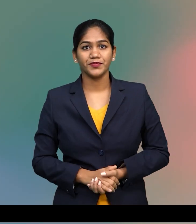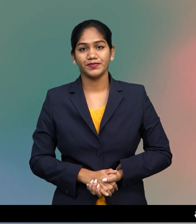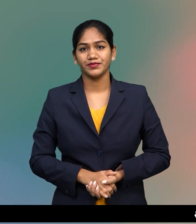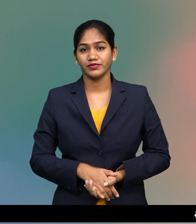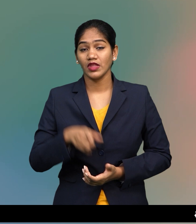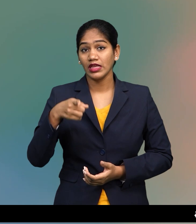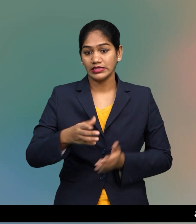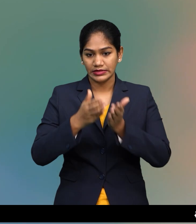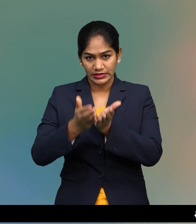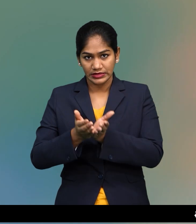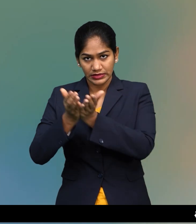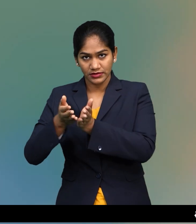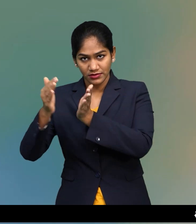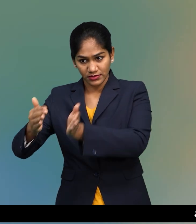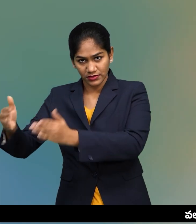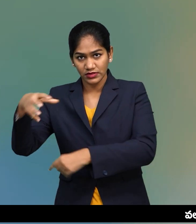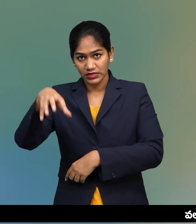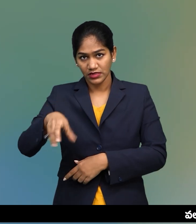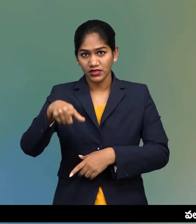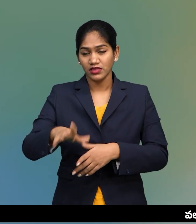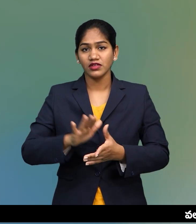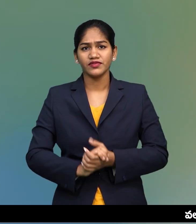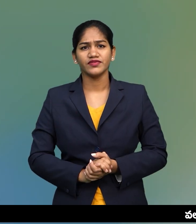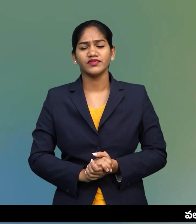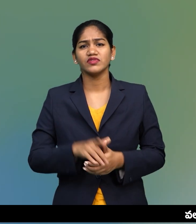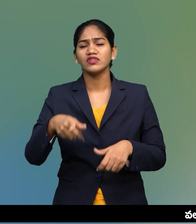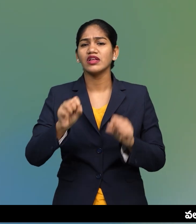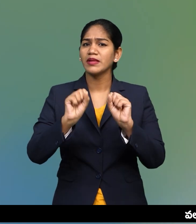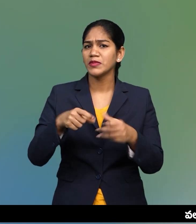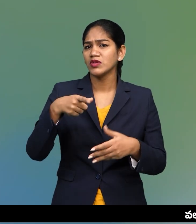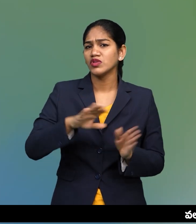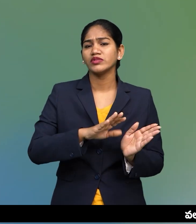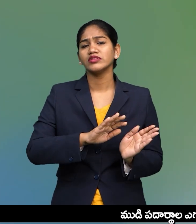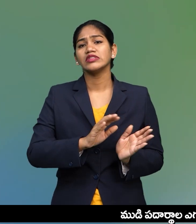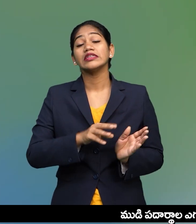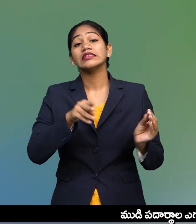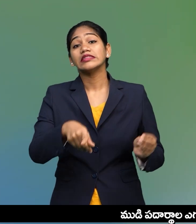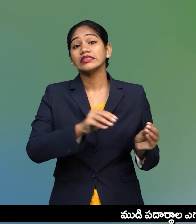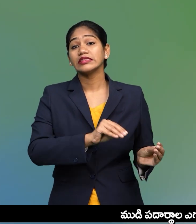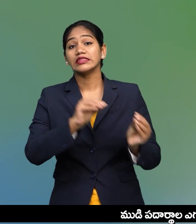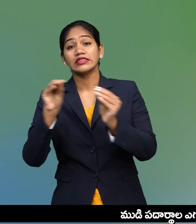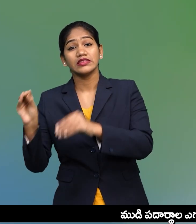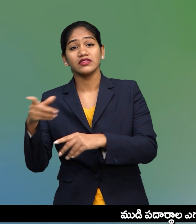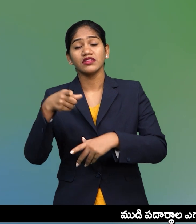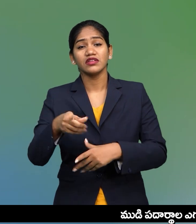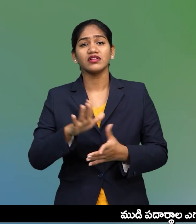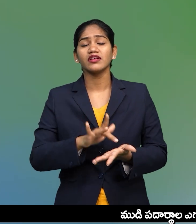ఈ నౌకాశ్రయాలు వలస రాజ్యాల దేశానికి ముడి పదార్థాలు ఎగుమతి